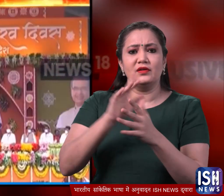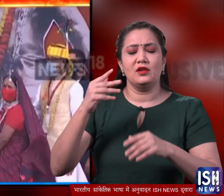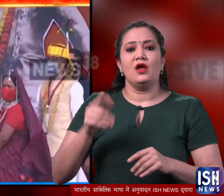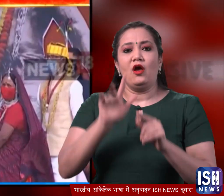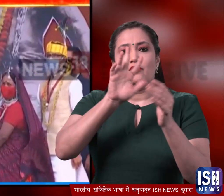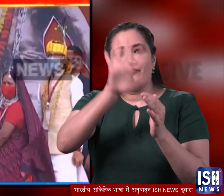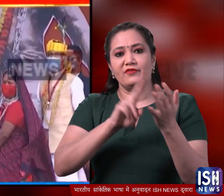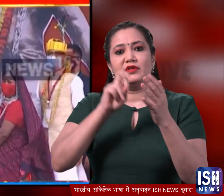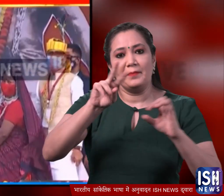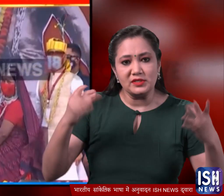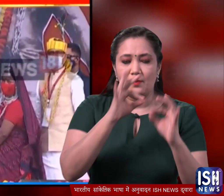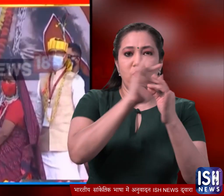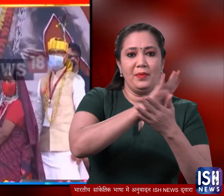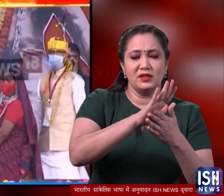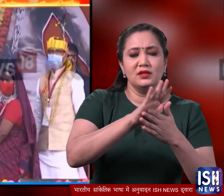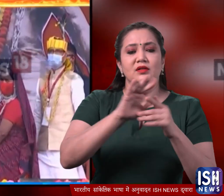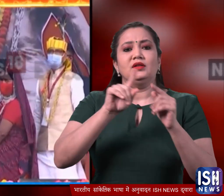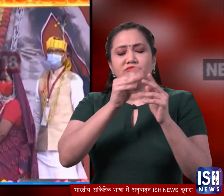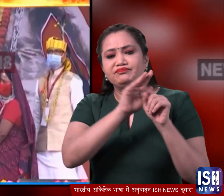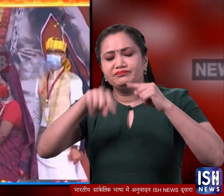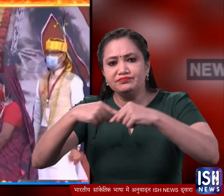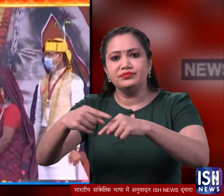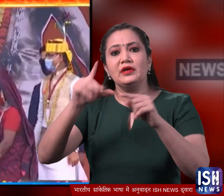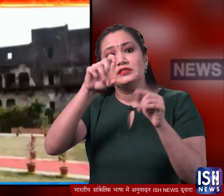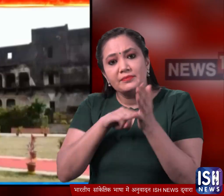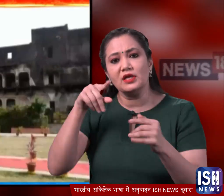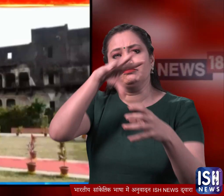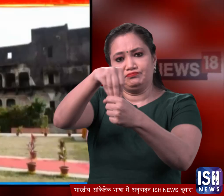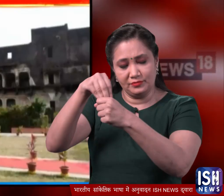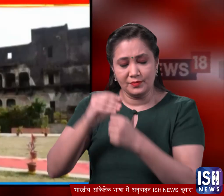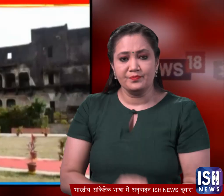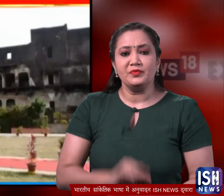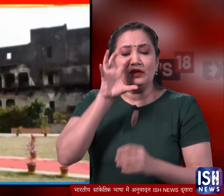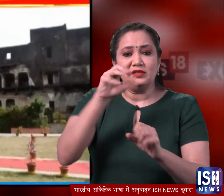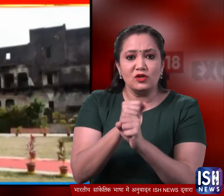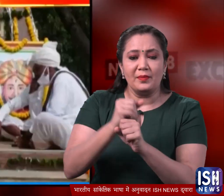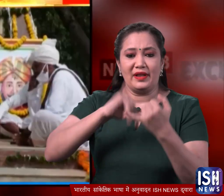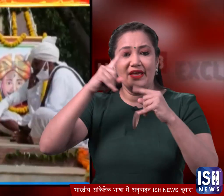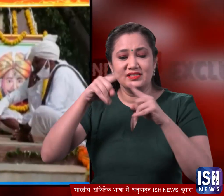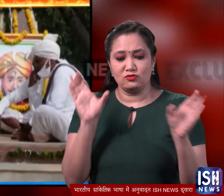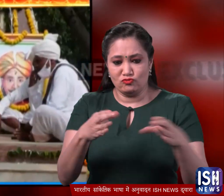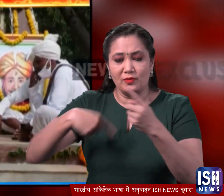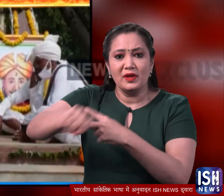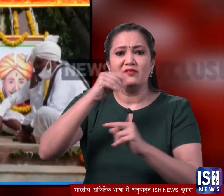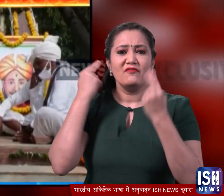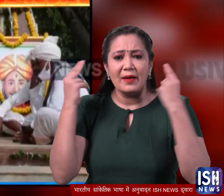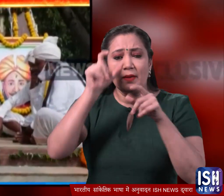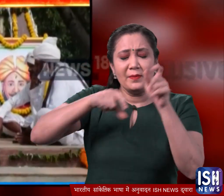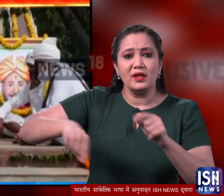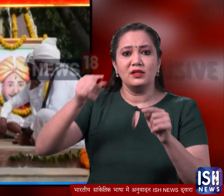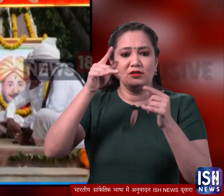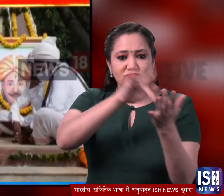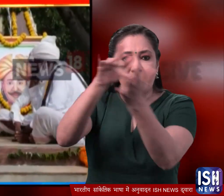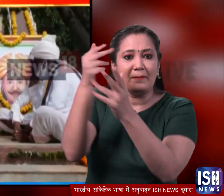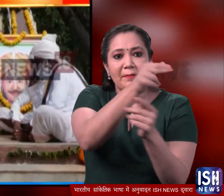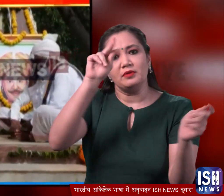कार्यक्रम 5 नवंबर को भोपाल से शुरू हुआ था और इस कार्यक्रम में पीएम भी शामिल हुए थे। यही नहीं, राज्य सरकार ने आदिवासी समुदाय के महापुरुषों के नाम पर